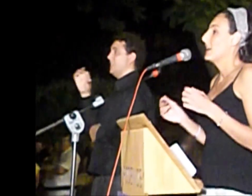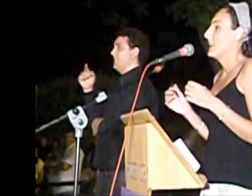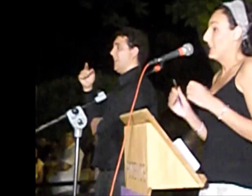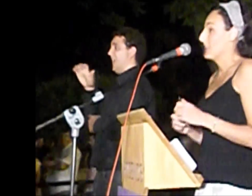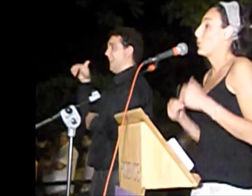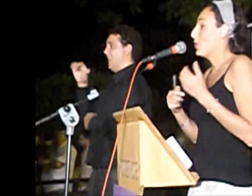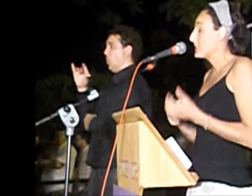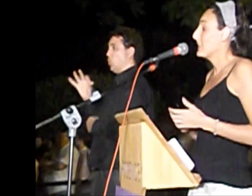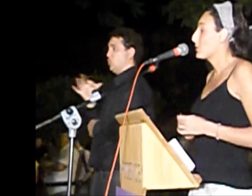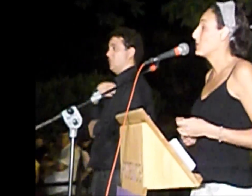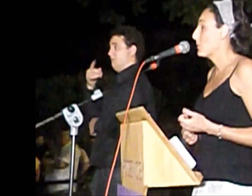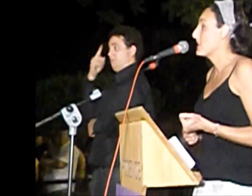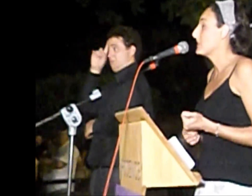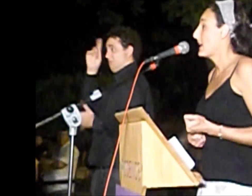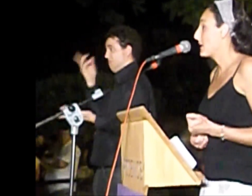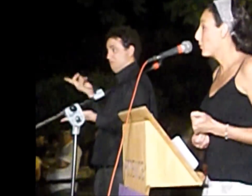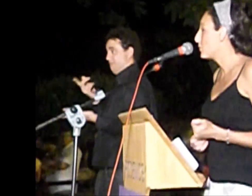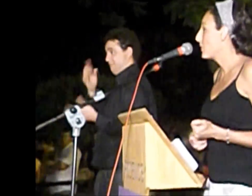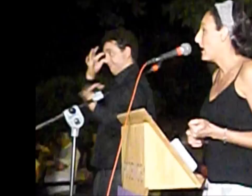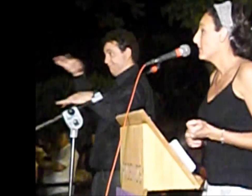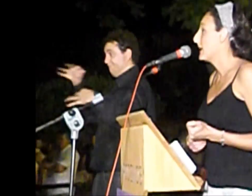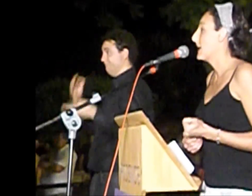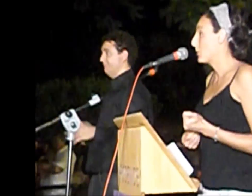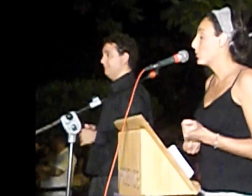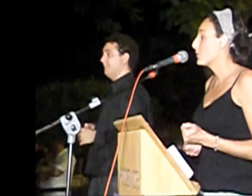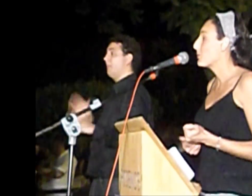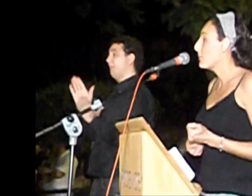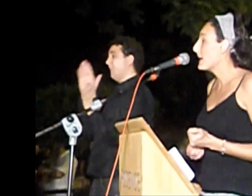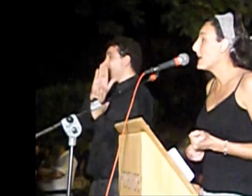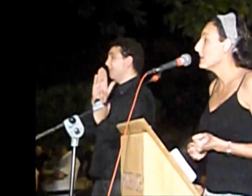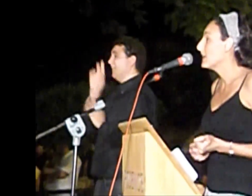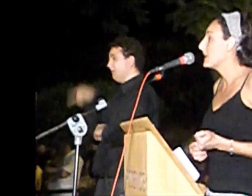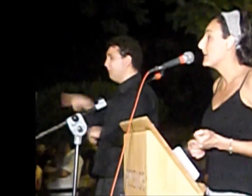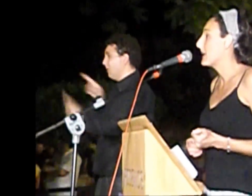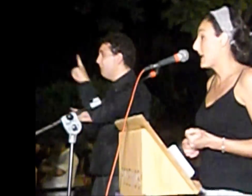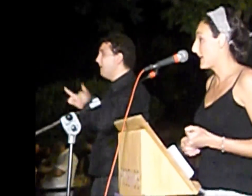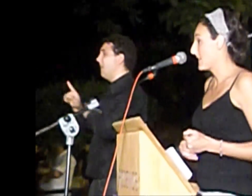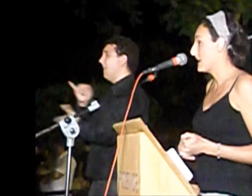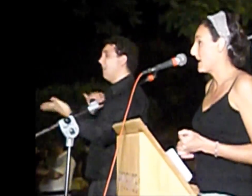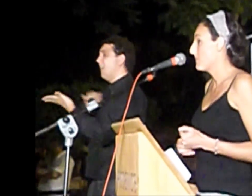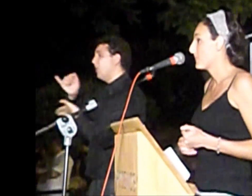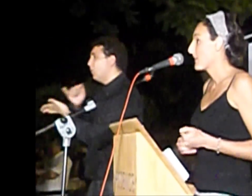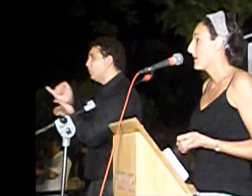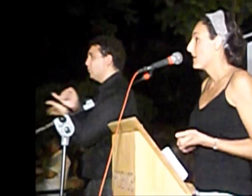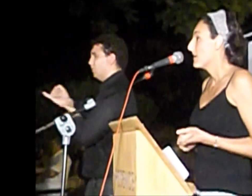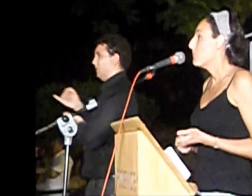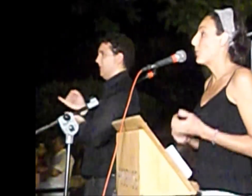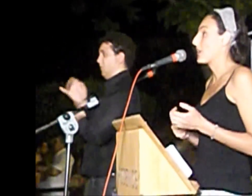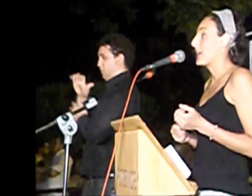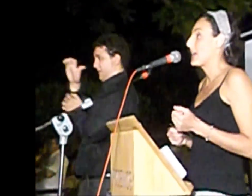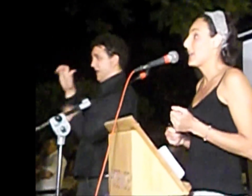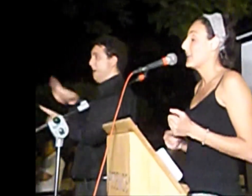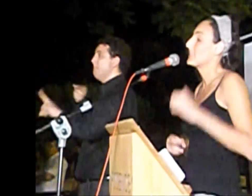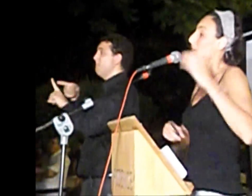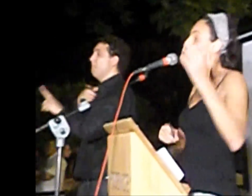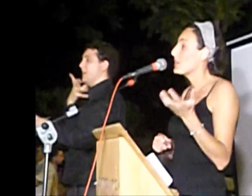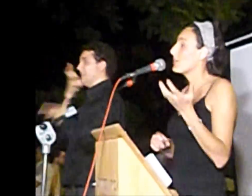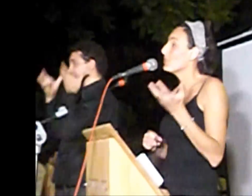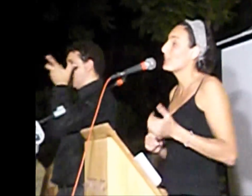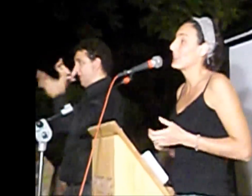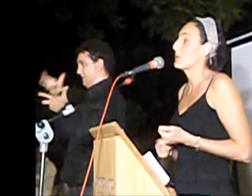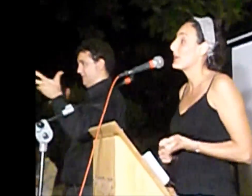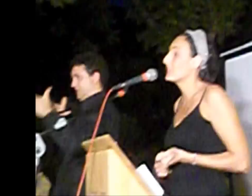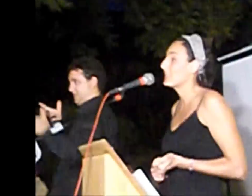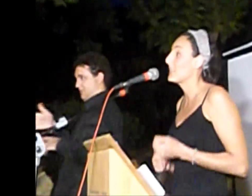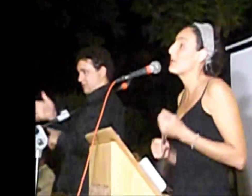alimentación luego están las consecuencias en la agricultura en la agricultura Europea y en la ganadería porque en Estados